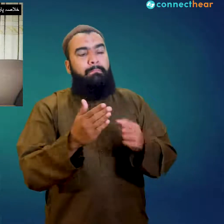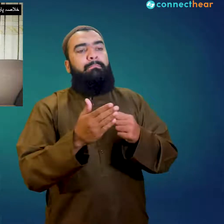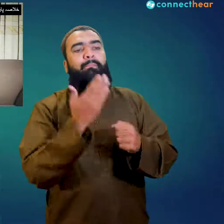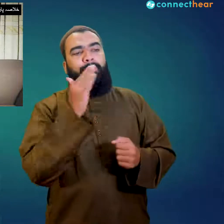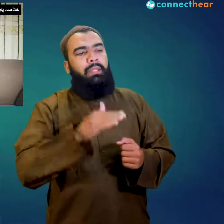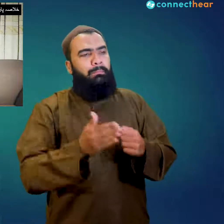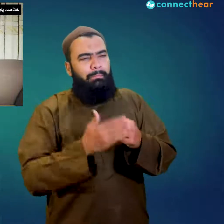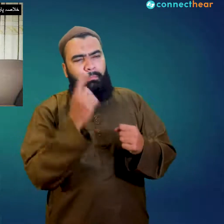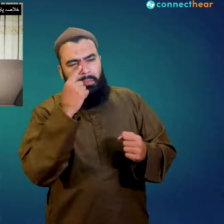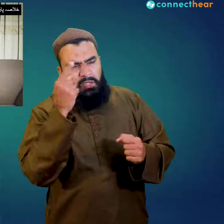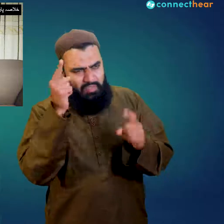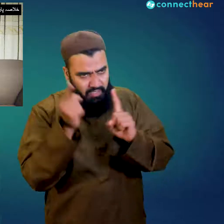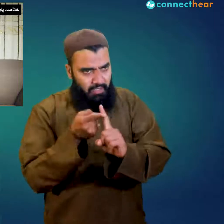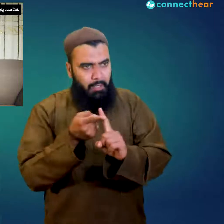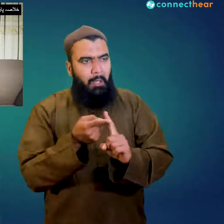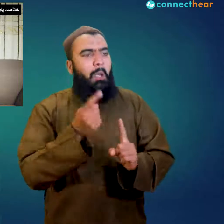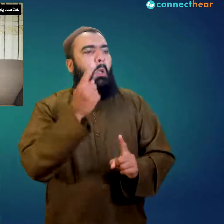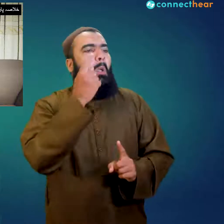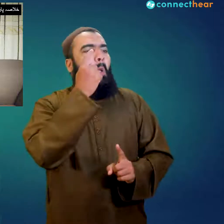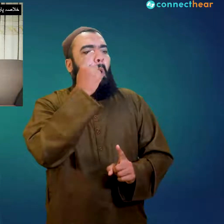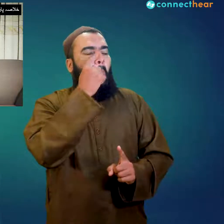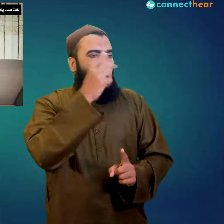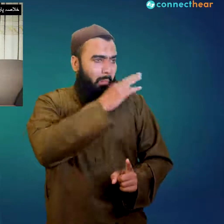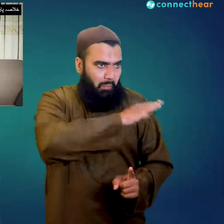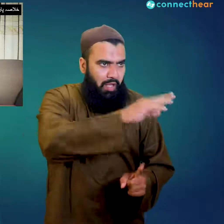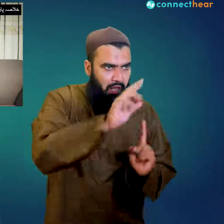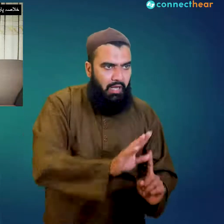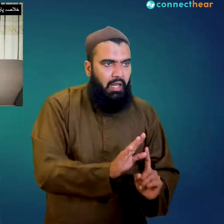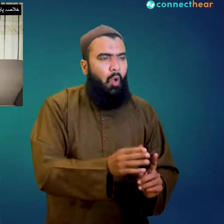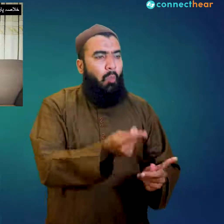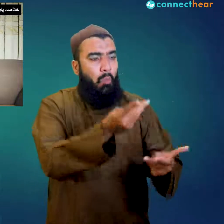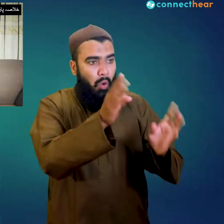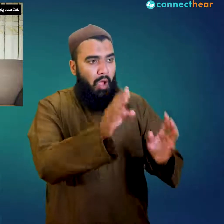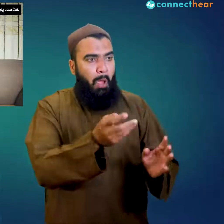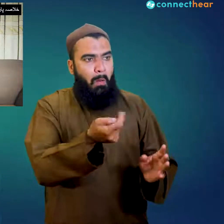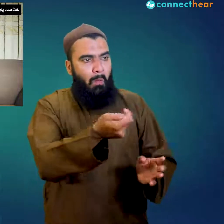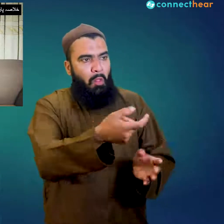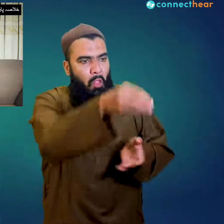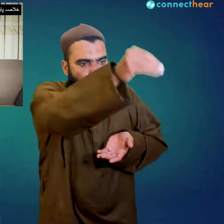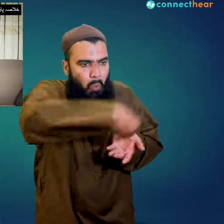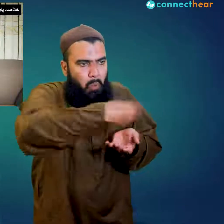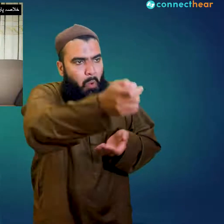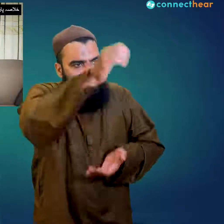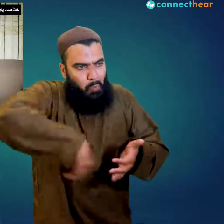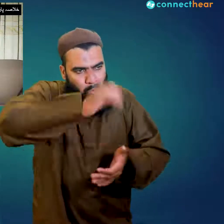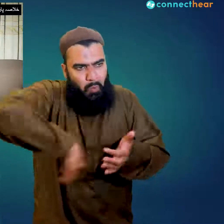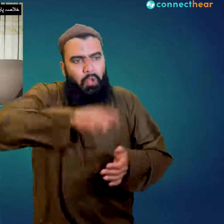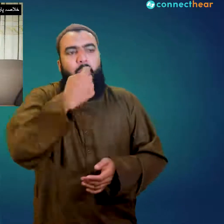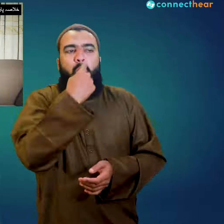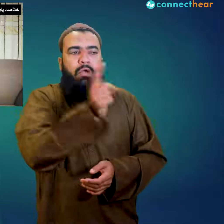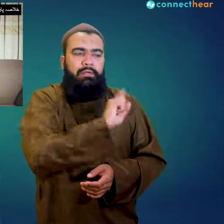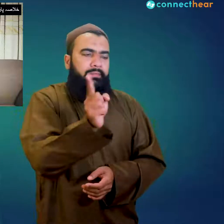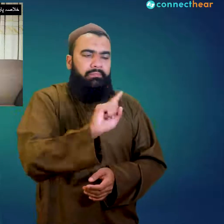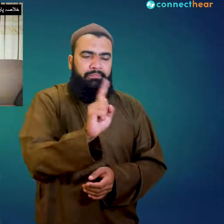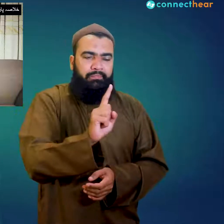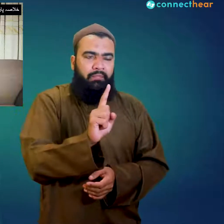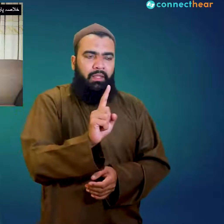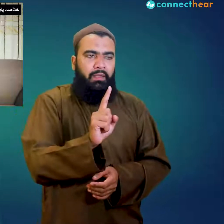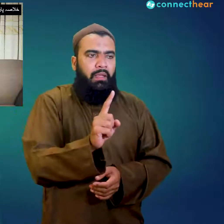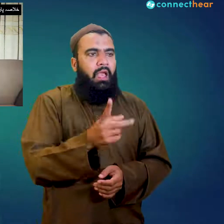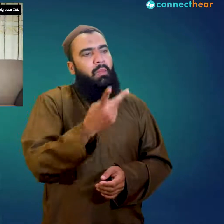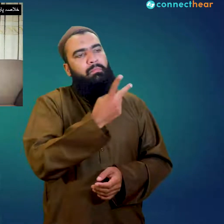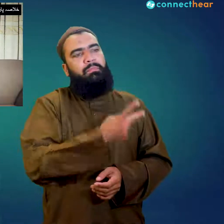طور پر بنتا ہے وہ اس کو دے دیں۔ رکوع نمبر 15 آیت نمبر 23 جو کہ اس پارے کی آخری آیت